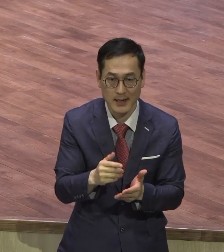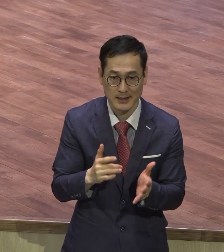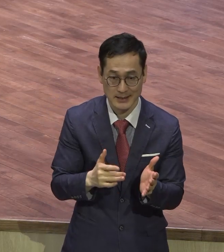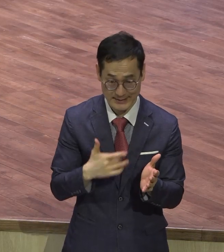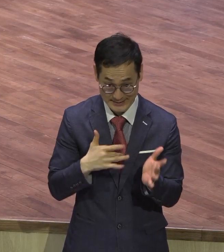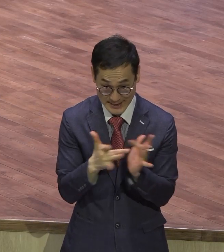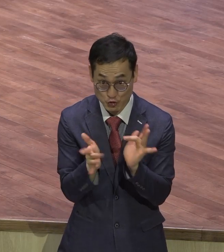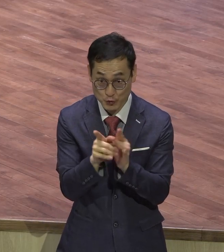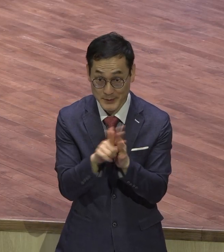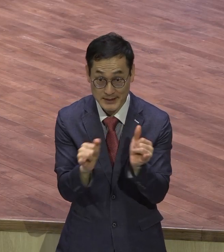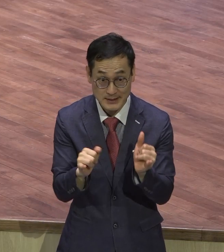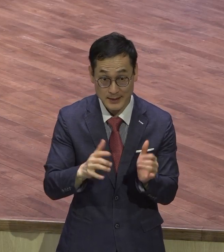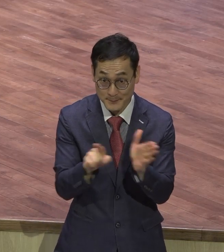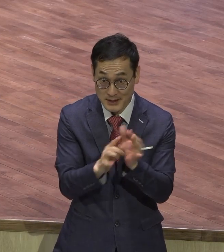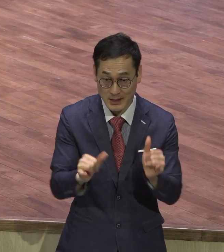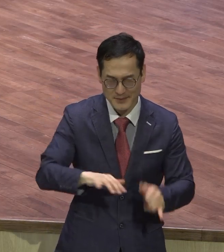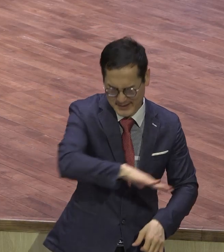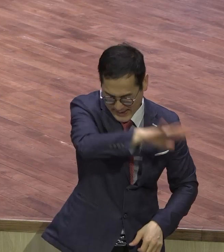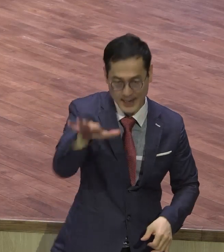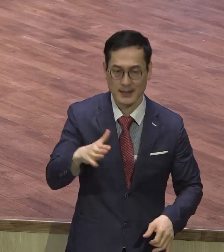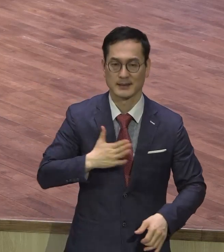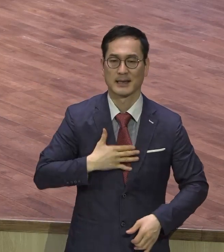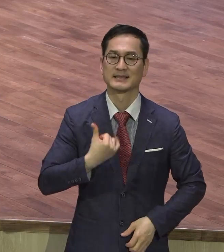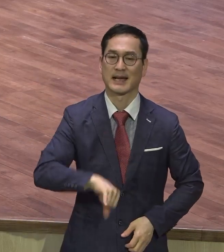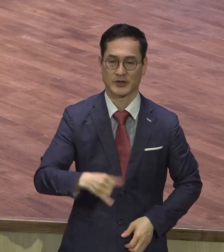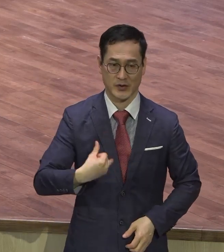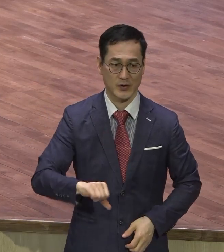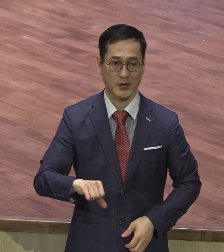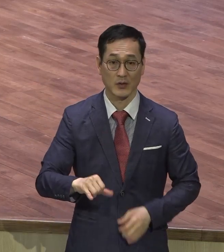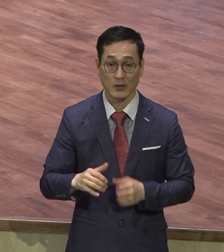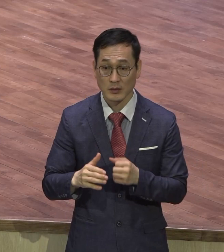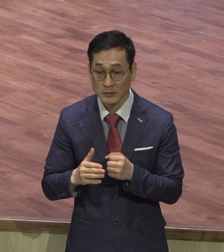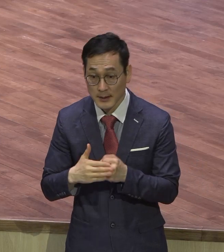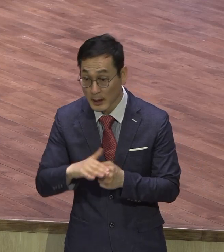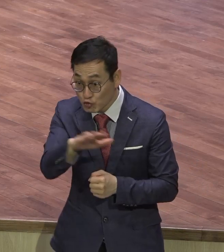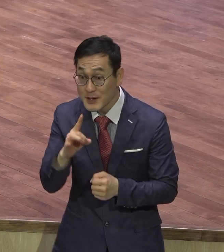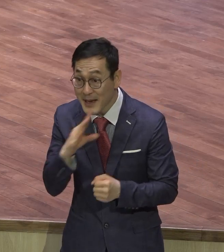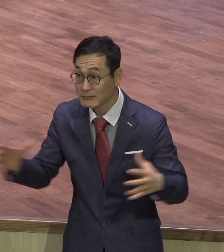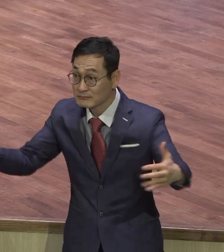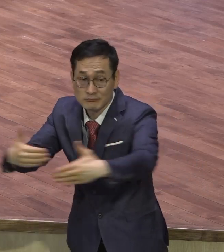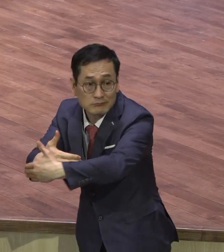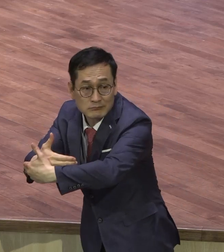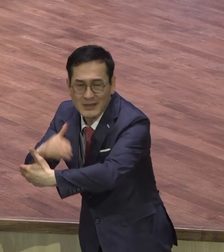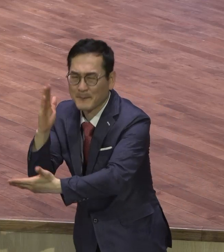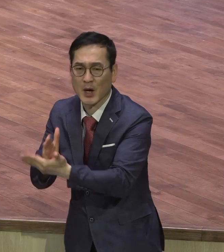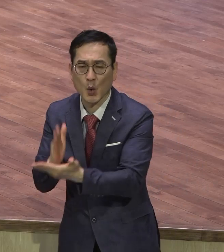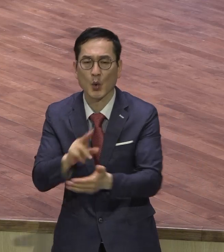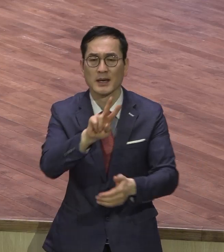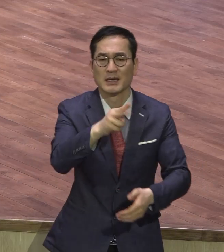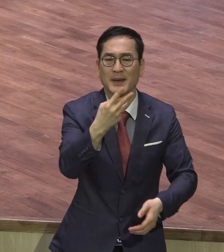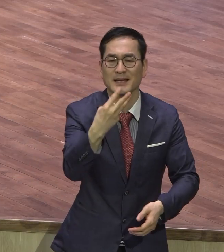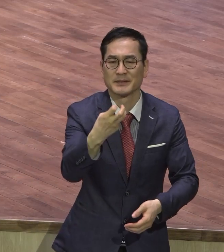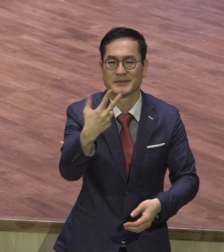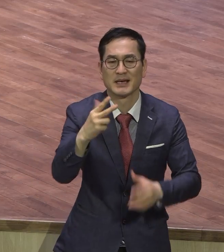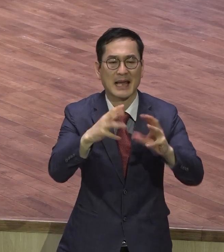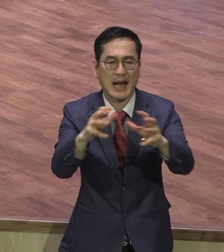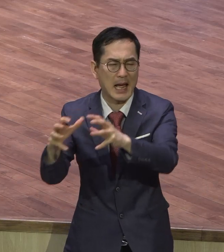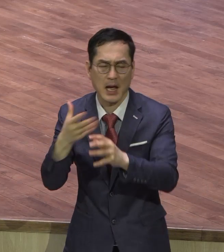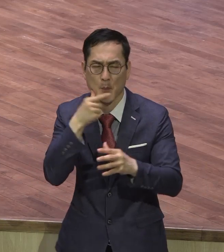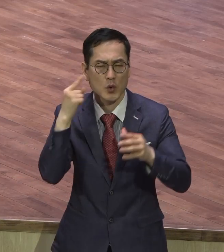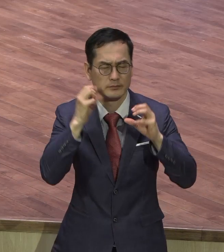항상 237나라. 아멘. 237나라 빠지면 안 돼요. 237나라. 저는 이게 직분이 많다 보니까